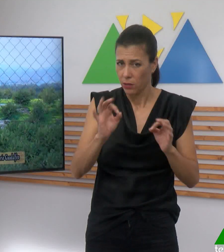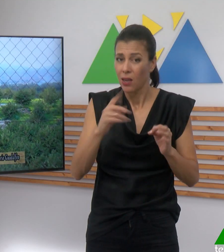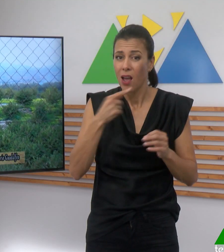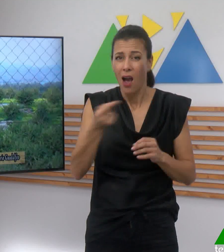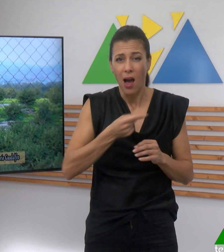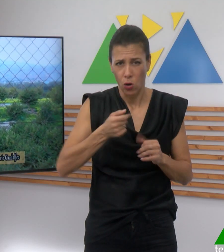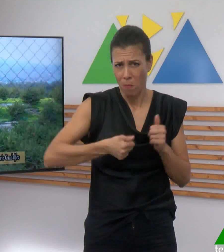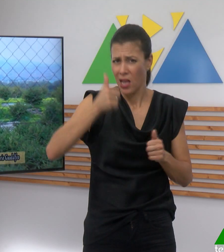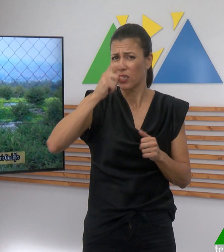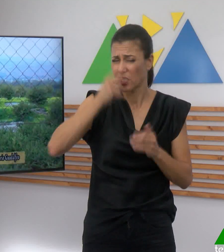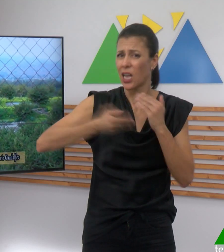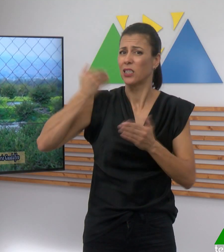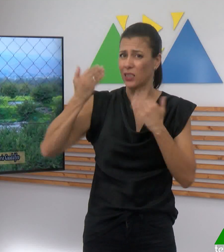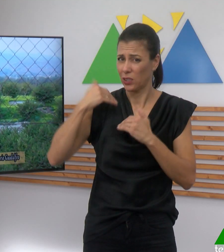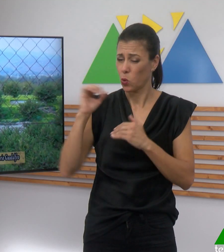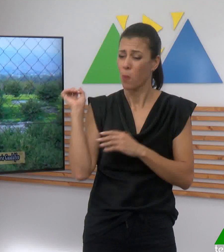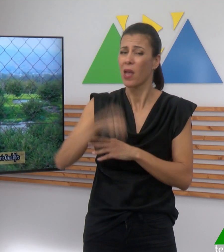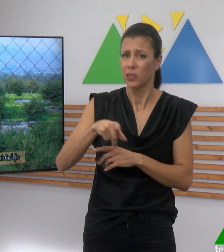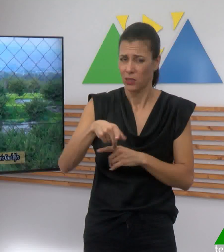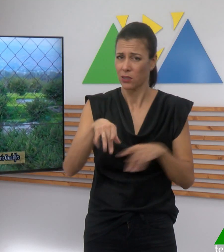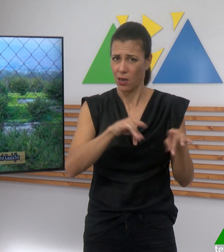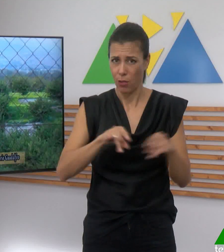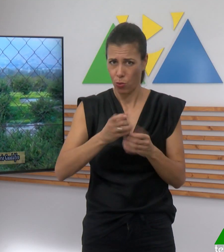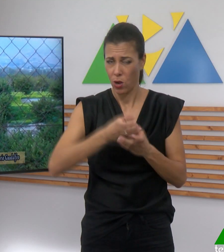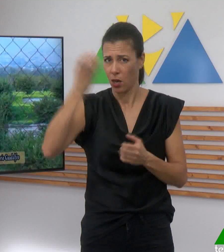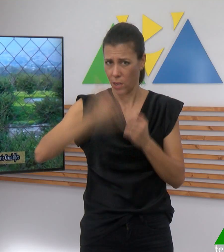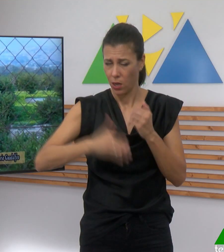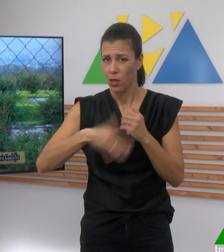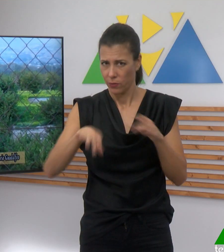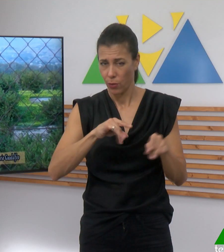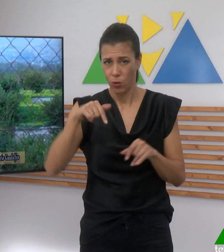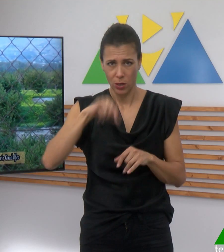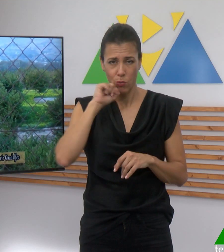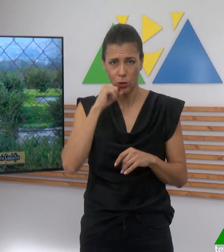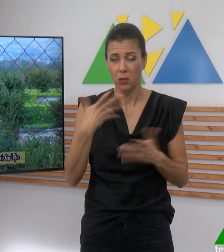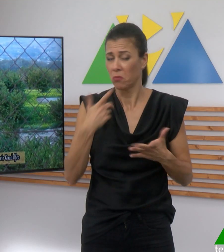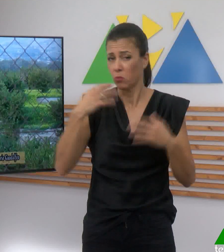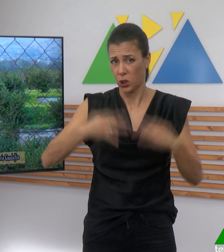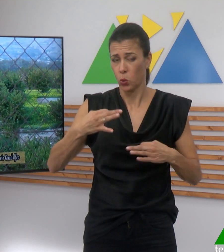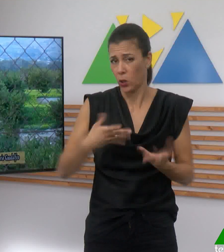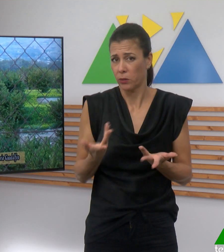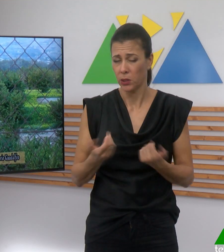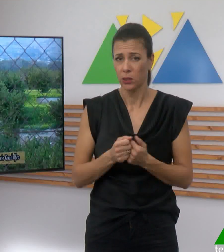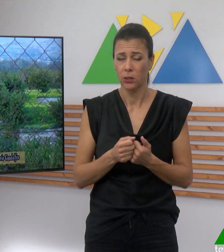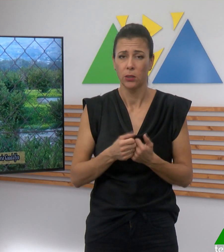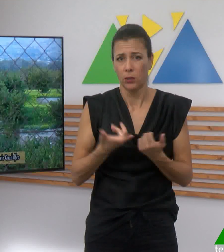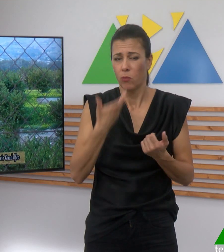antiguo que la caña de azúcar el cultivo del arroz era más antiguo en motriz que la caña de azúcar pues seguramente el cultivo ya se lo hacía en época árabe